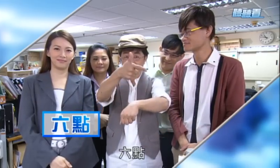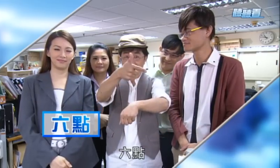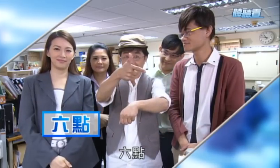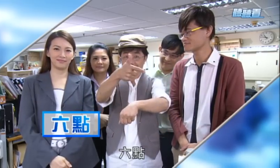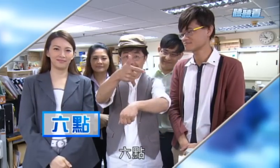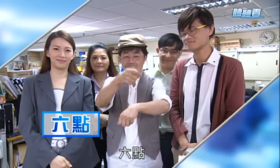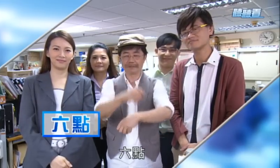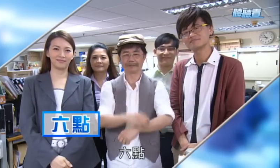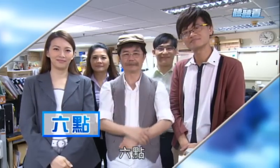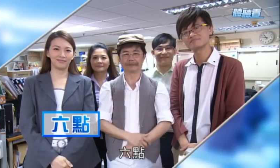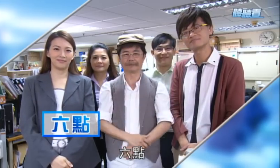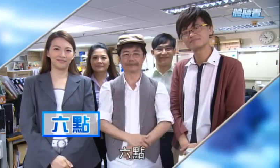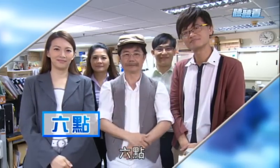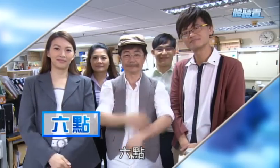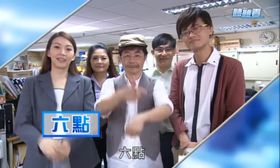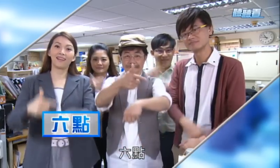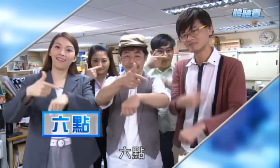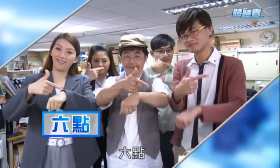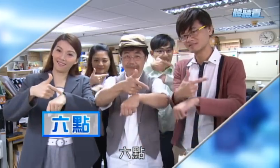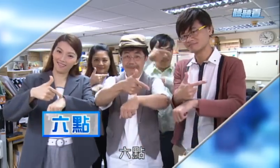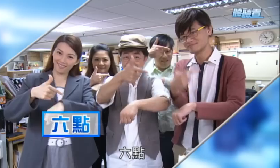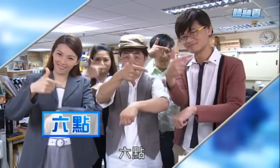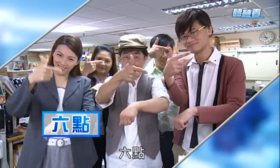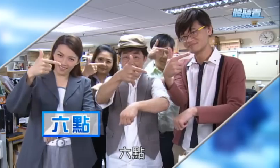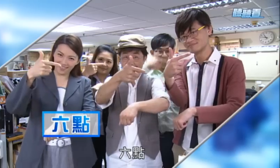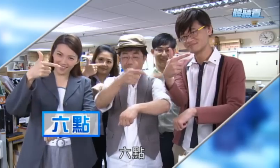六点， 六点，